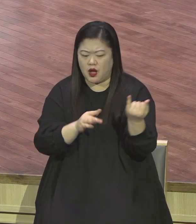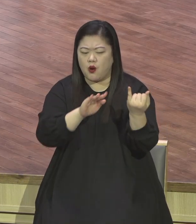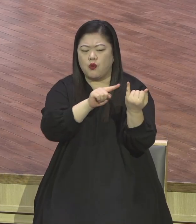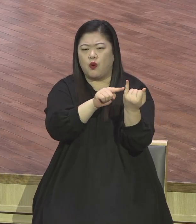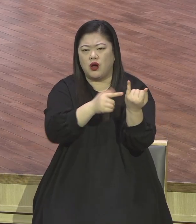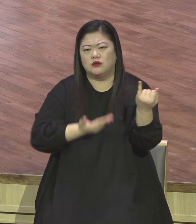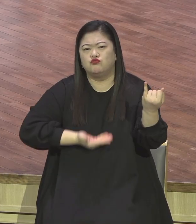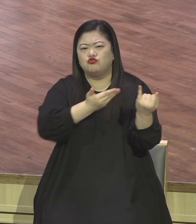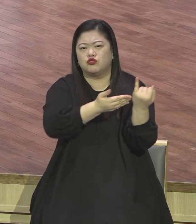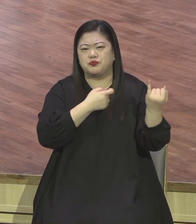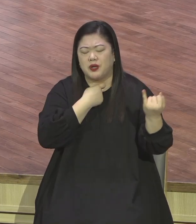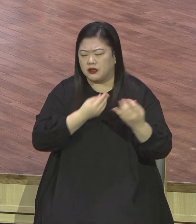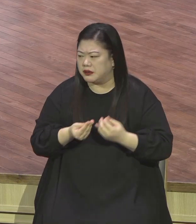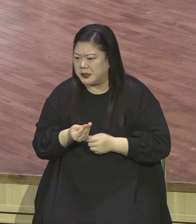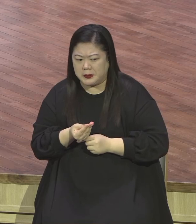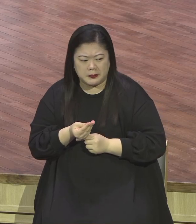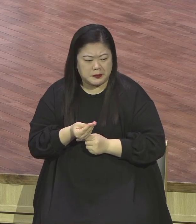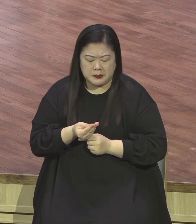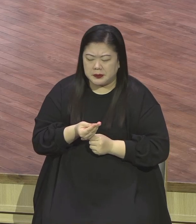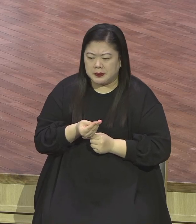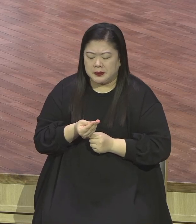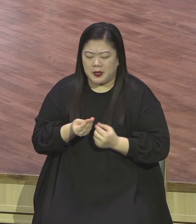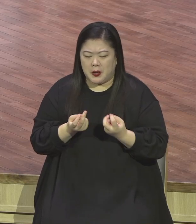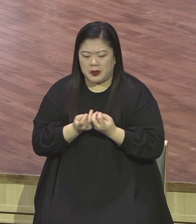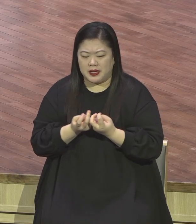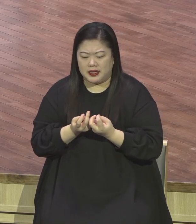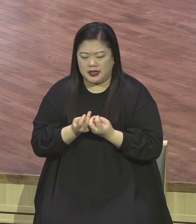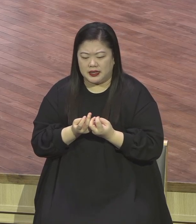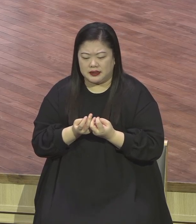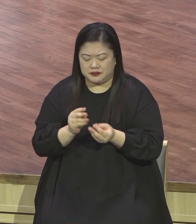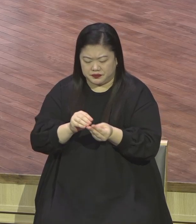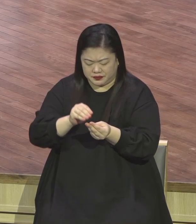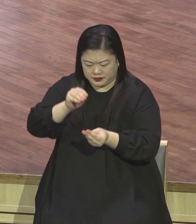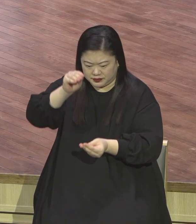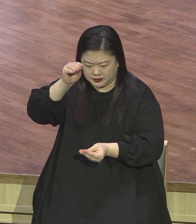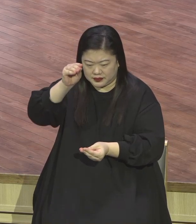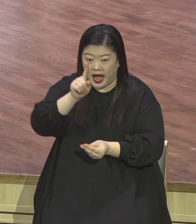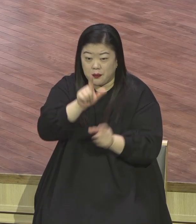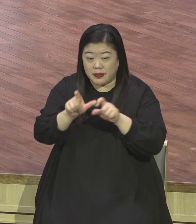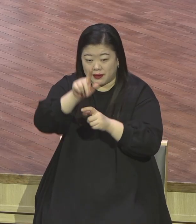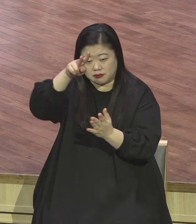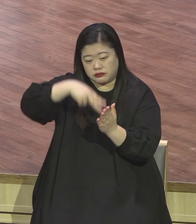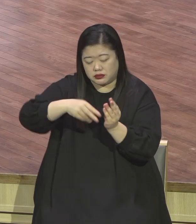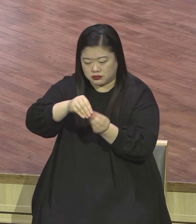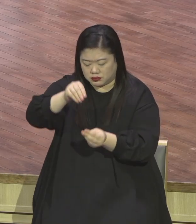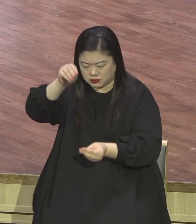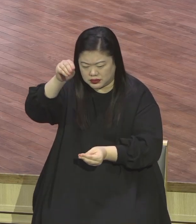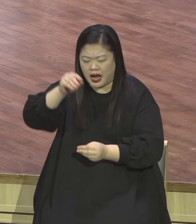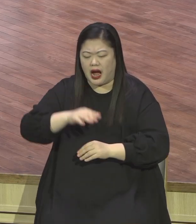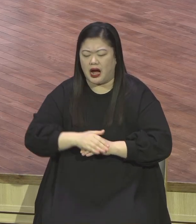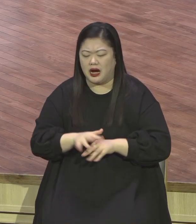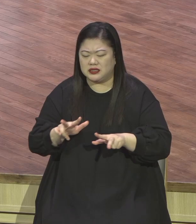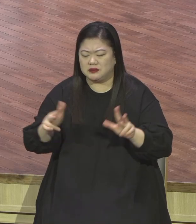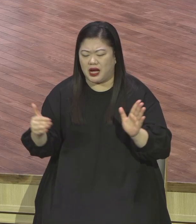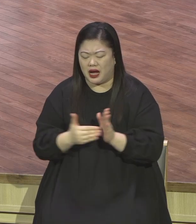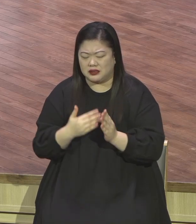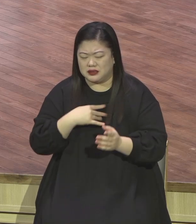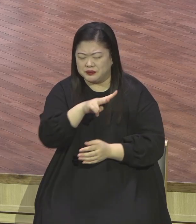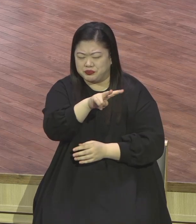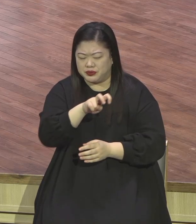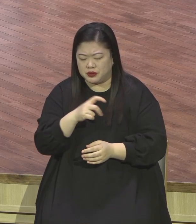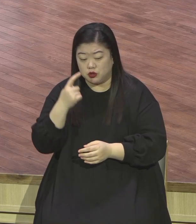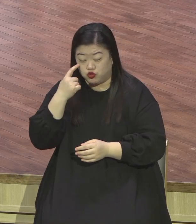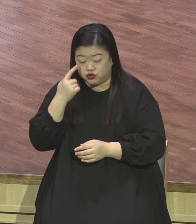아 내 속에 미움이라는 안경을 끼고 있었구나 계속 그 근사에 대해서 미움이라는 안경을 쓰고 있었구나 그걸